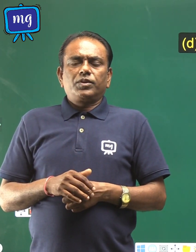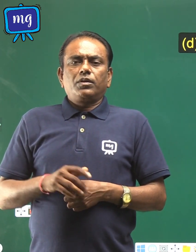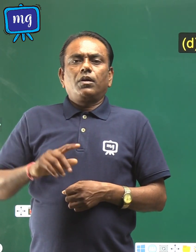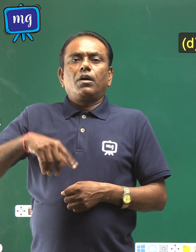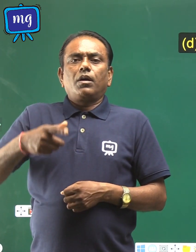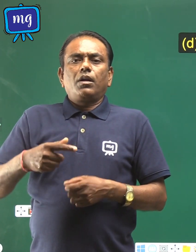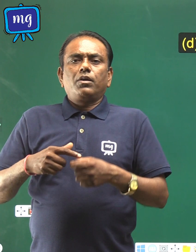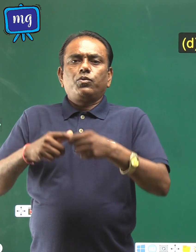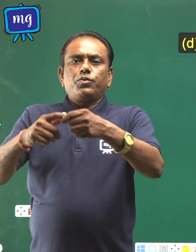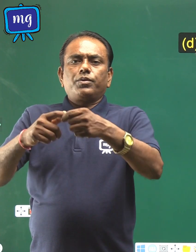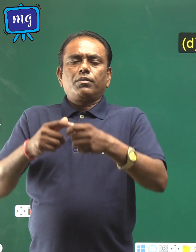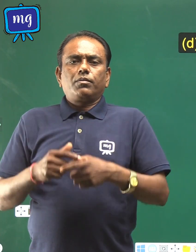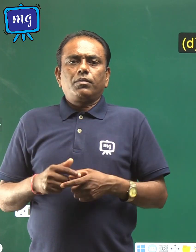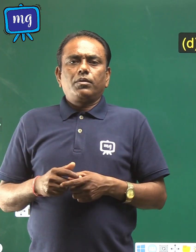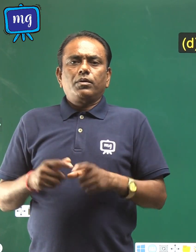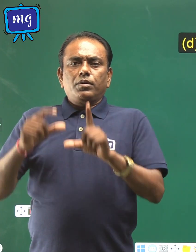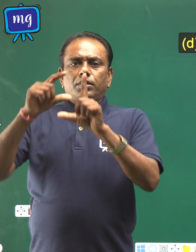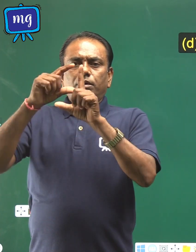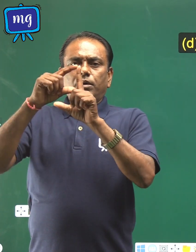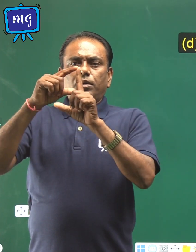अगला प्रश्न D